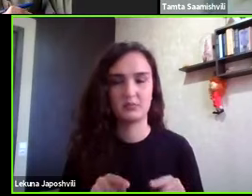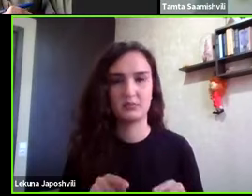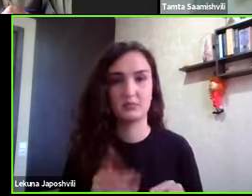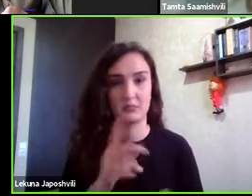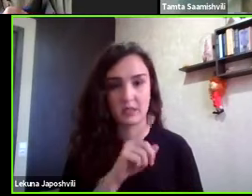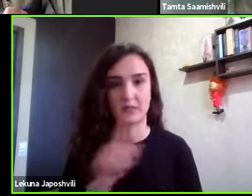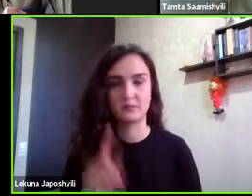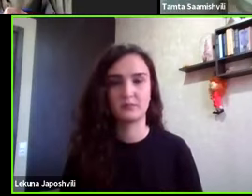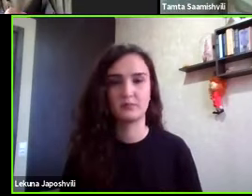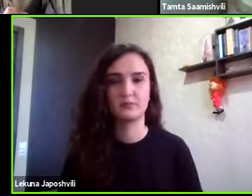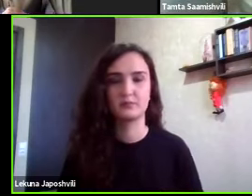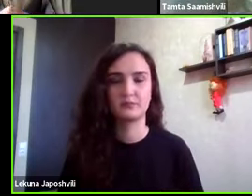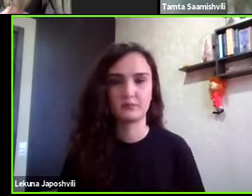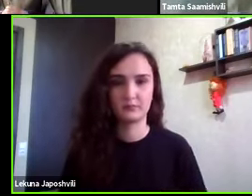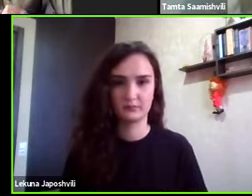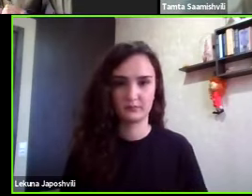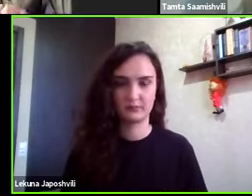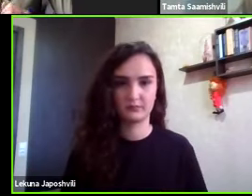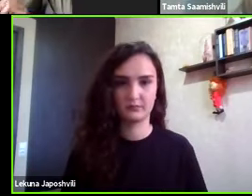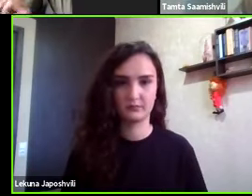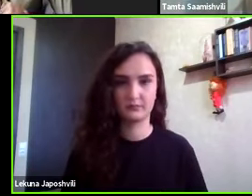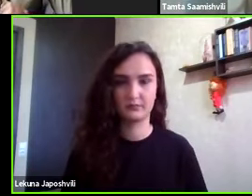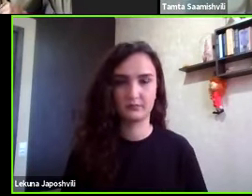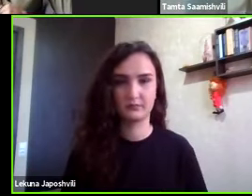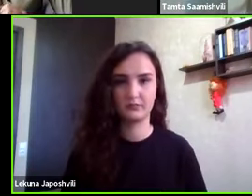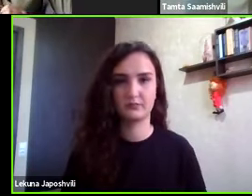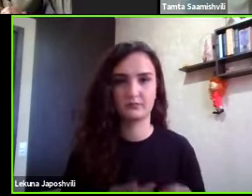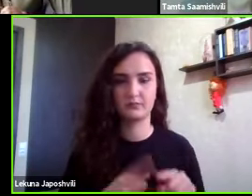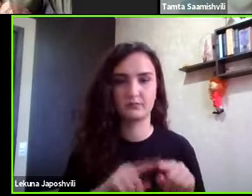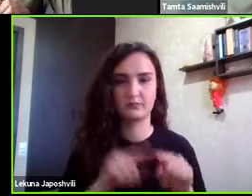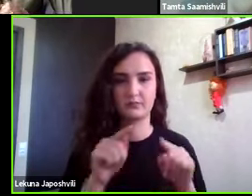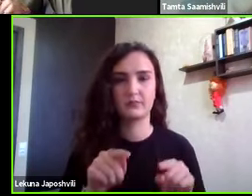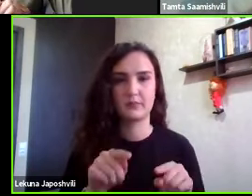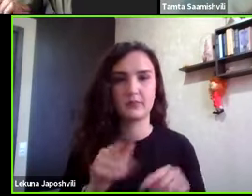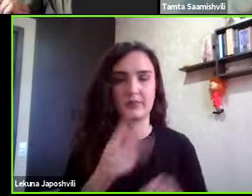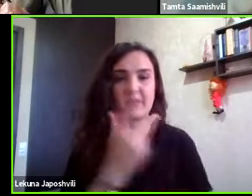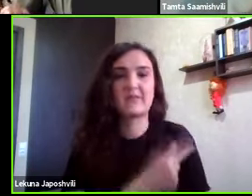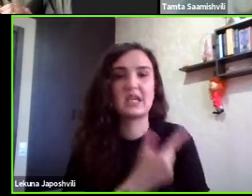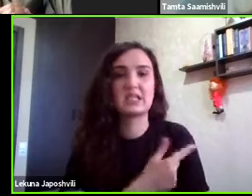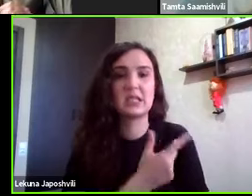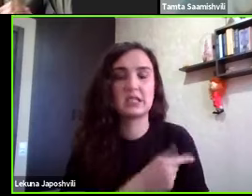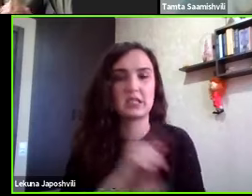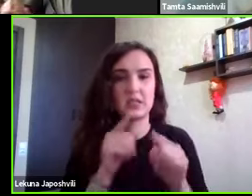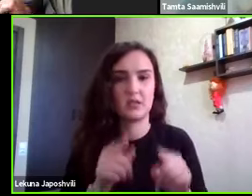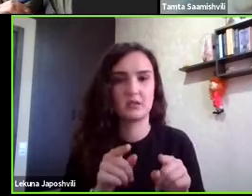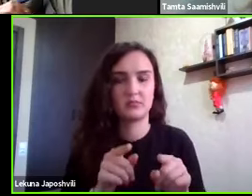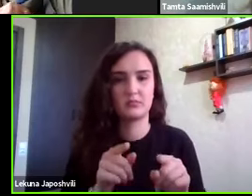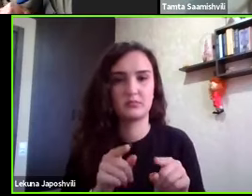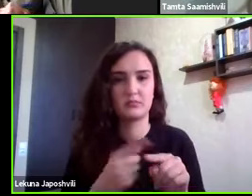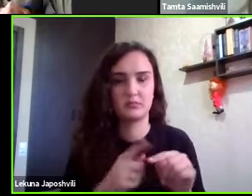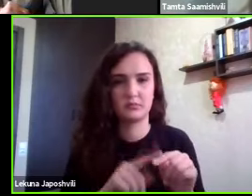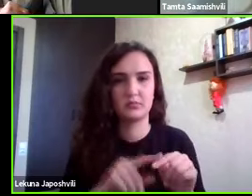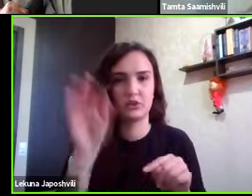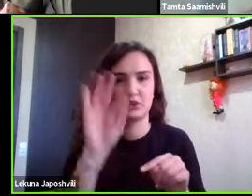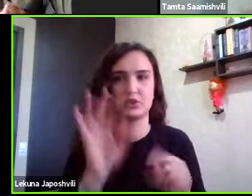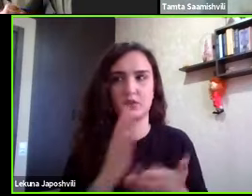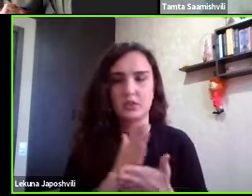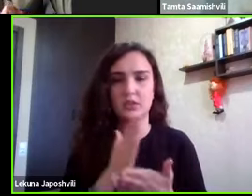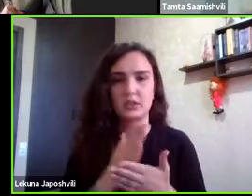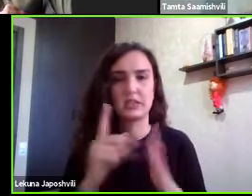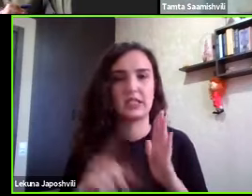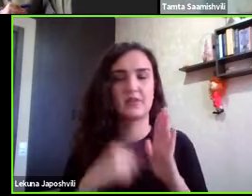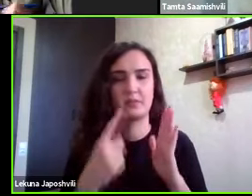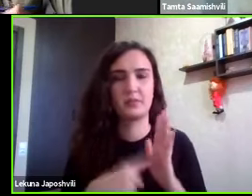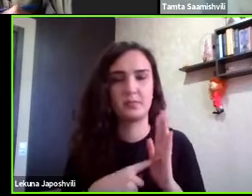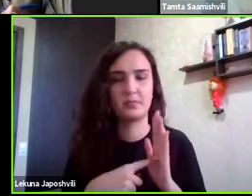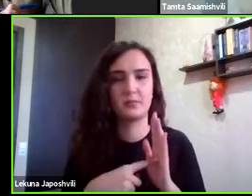მაგრამ აქვე დავამატებ, რომ ვაქცინაცია აუცილებელია. ეს რუტინული ვაქცინაცია ხშირად შემოდის ხოლმე კითხვები,